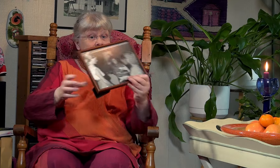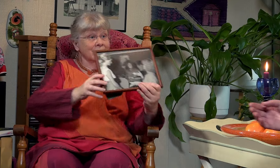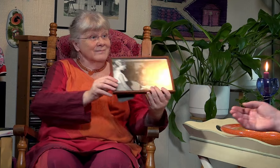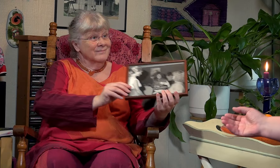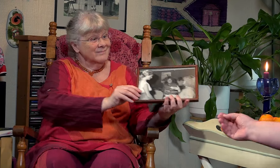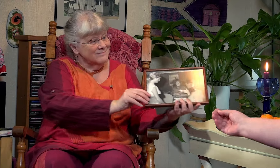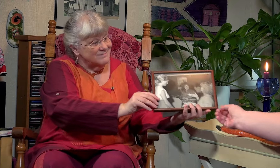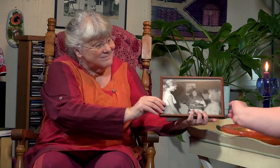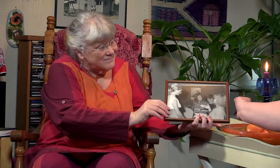Mulla on kuva.